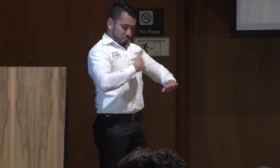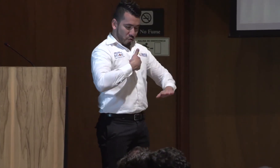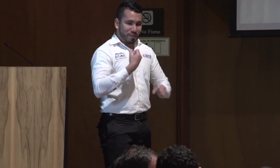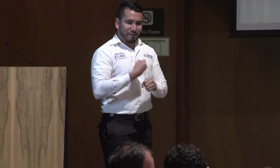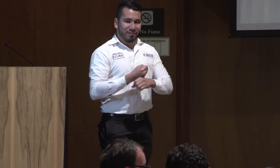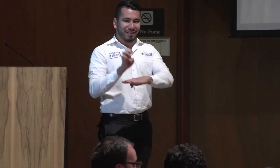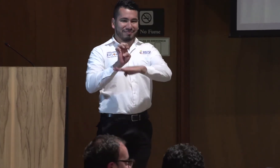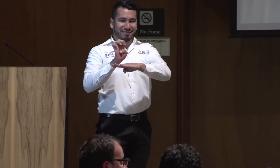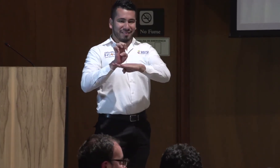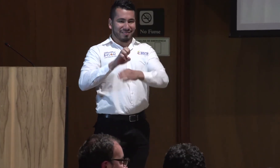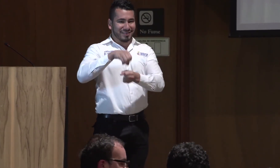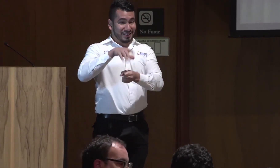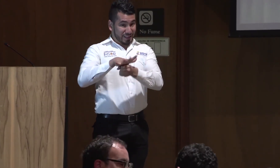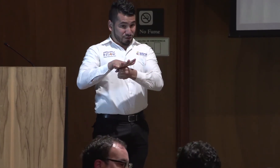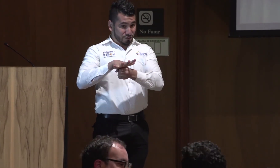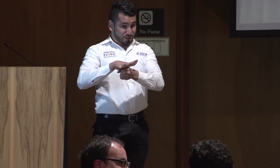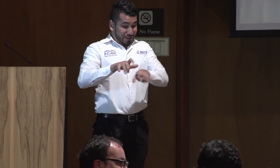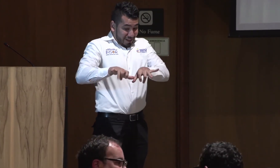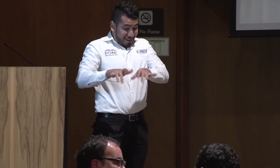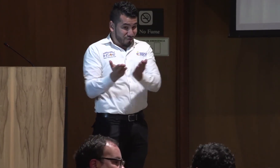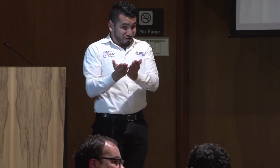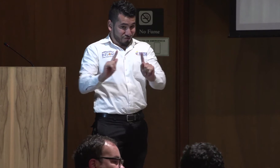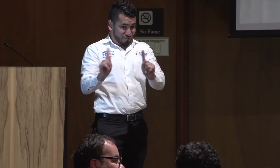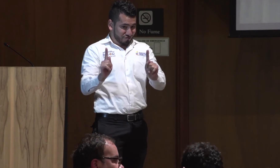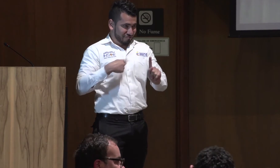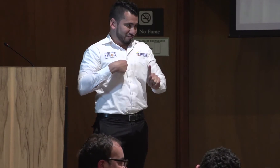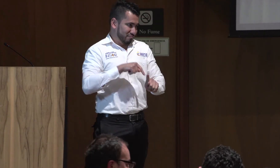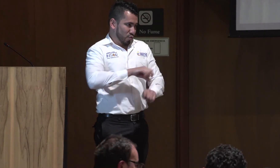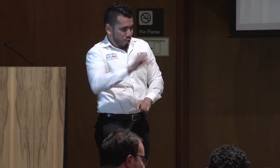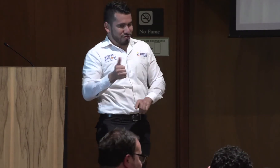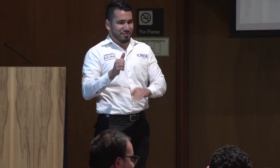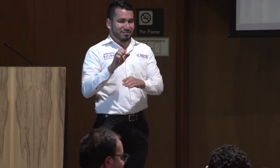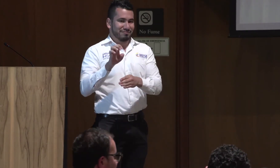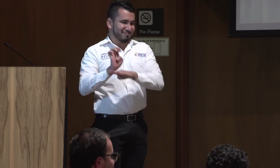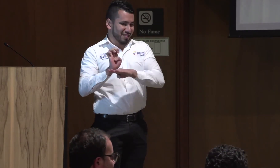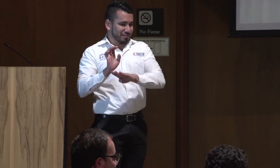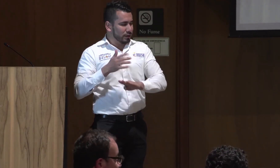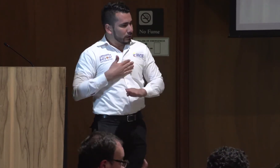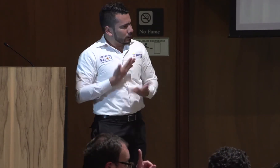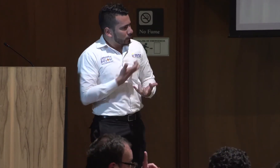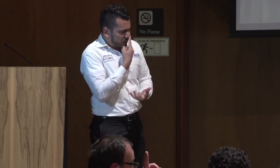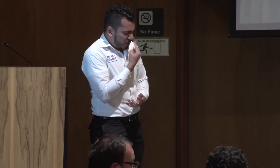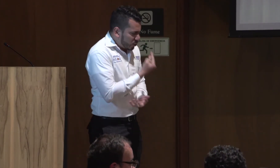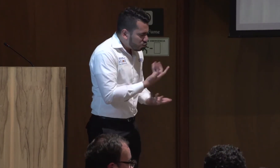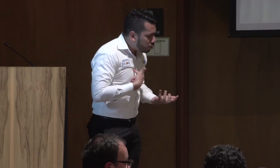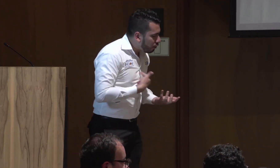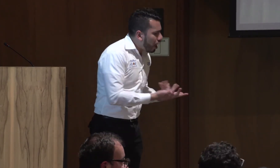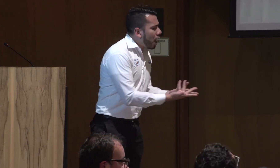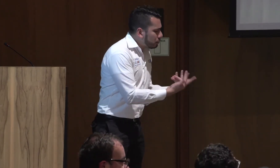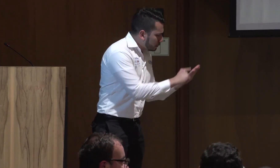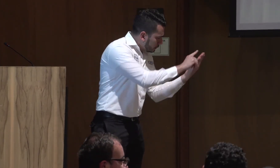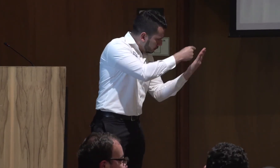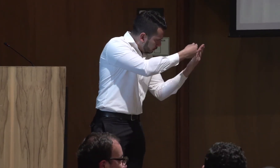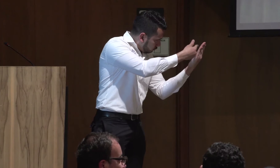distrito, no Secretaría de Educación, y sería muy interesante poder dar a conocer a otras personas sordas que